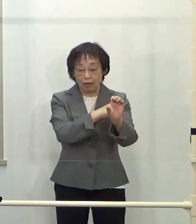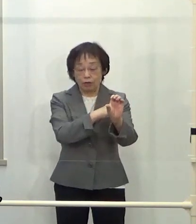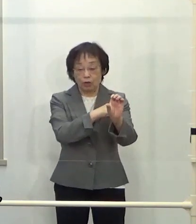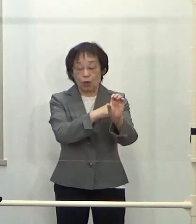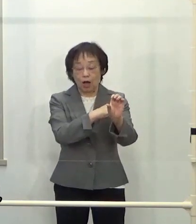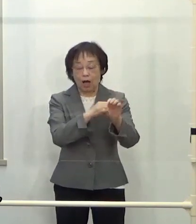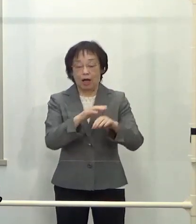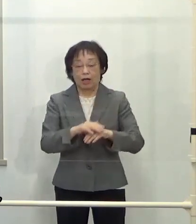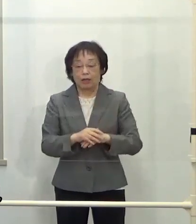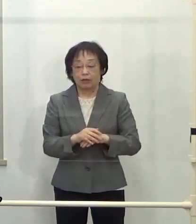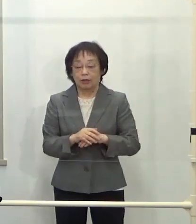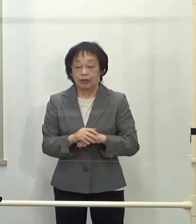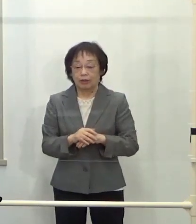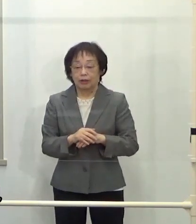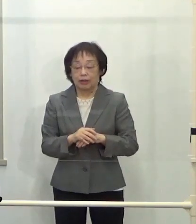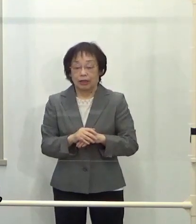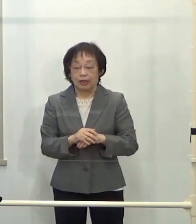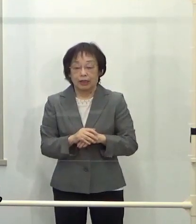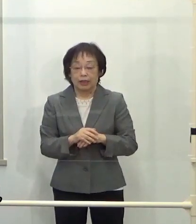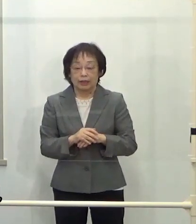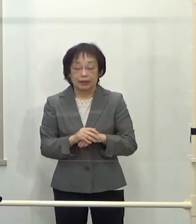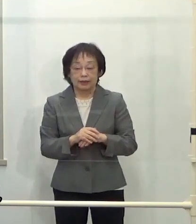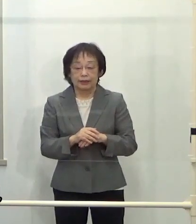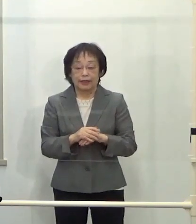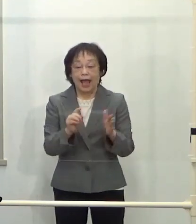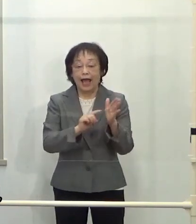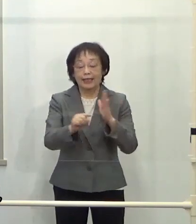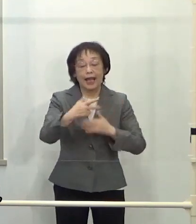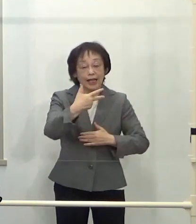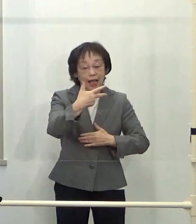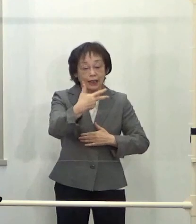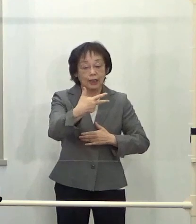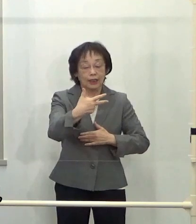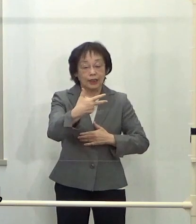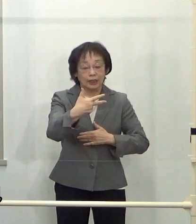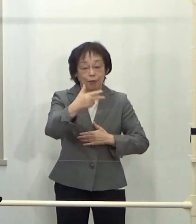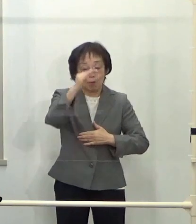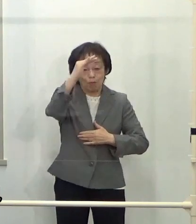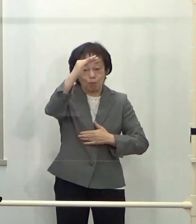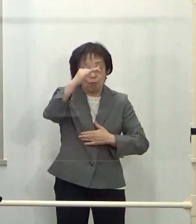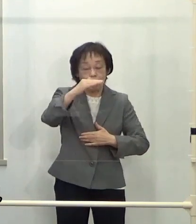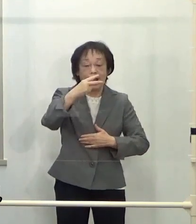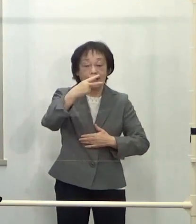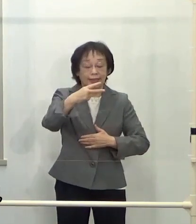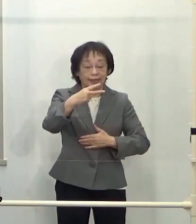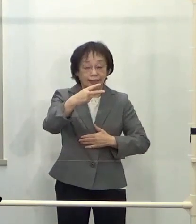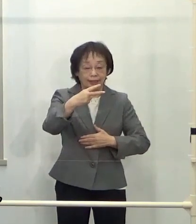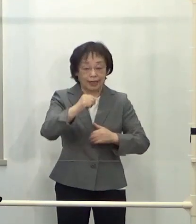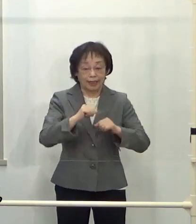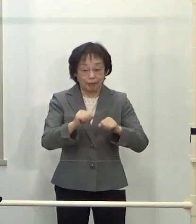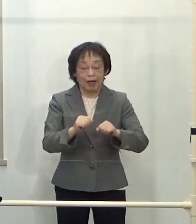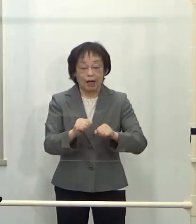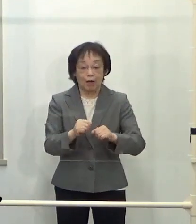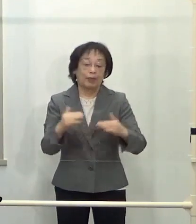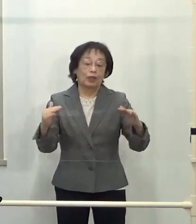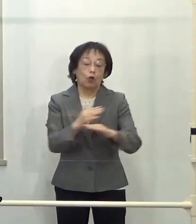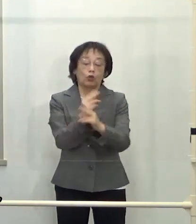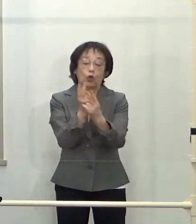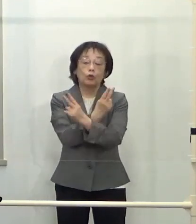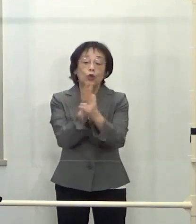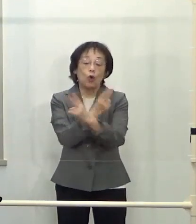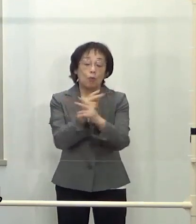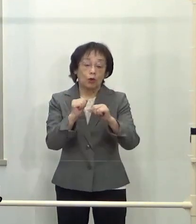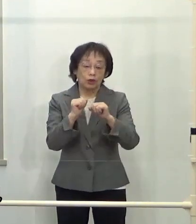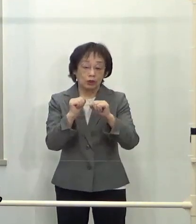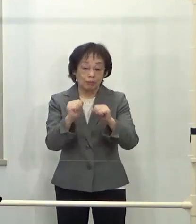次いで、日本の政令市では2位となっておりまして、まもなく洋上風力が加わりますので、日